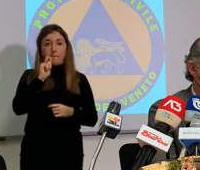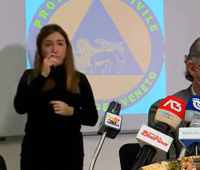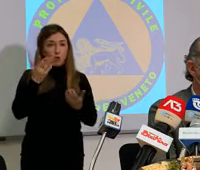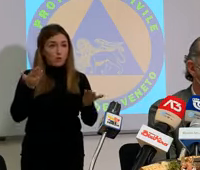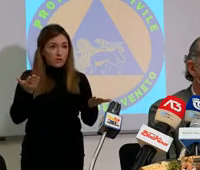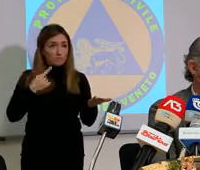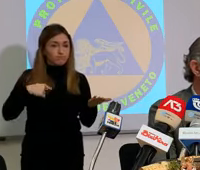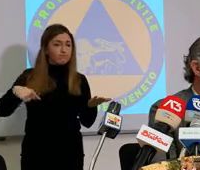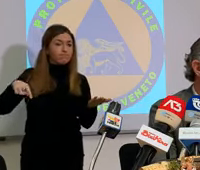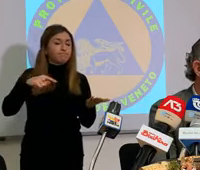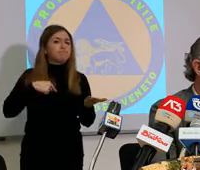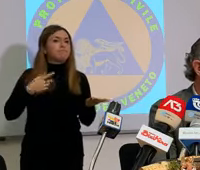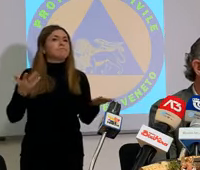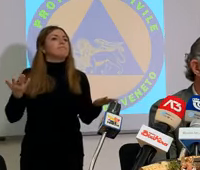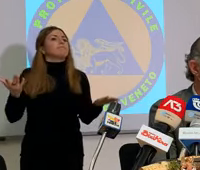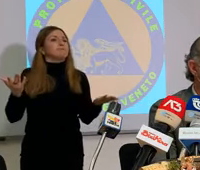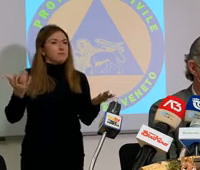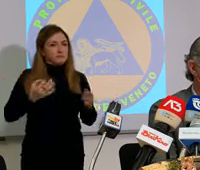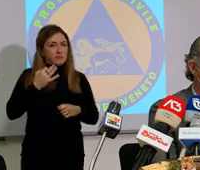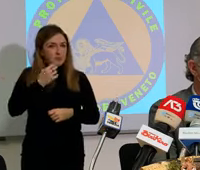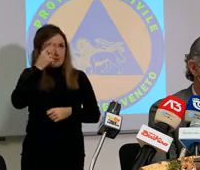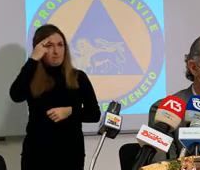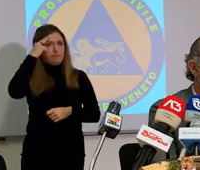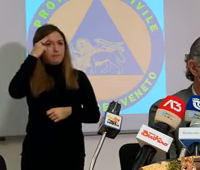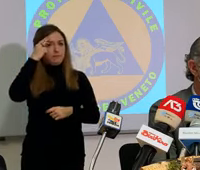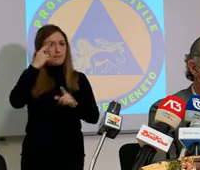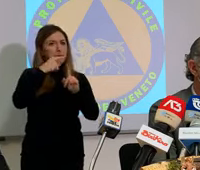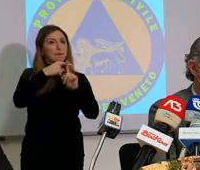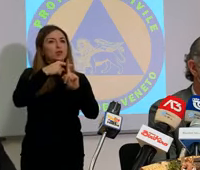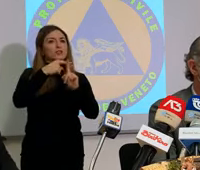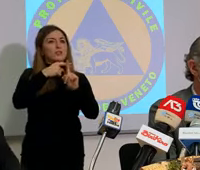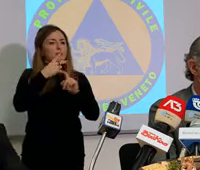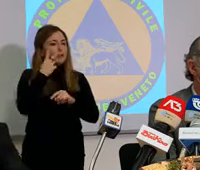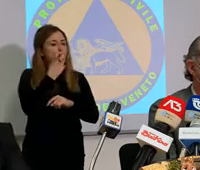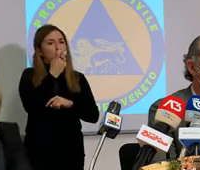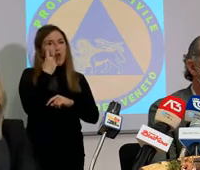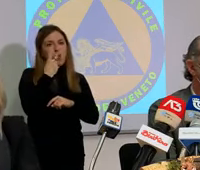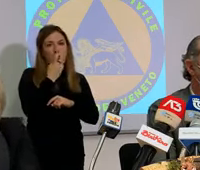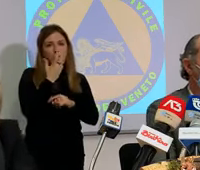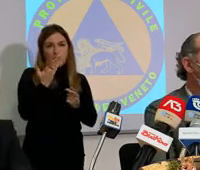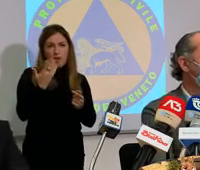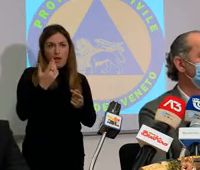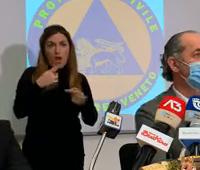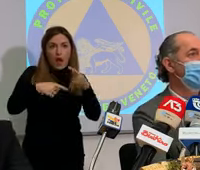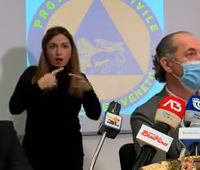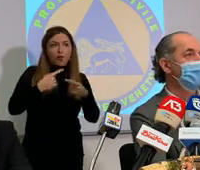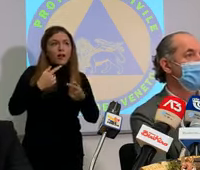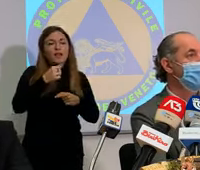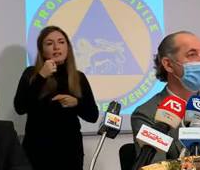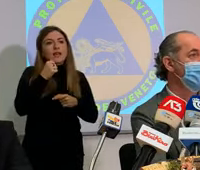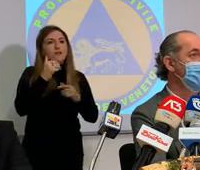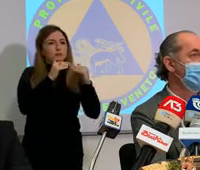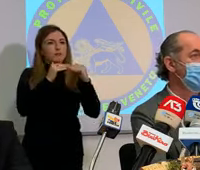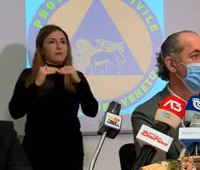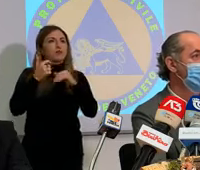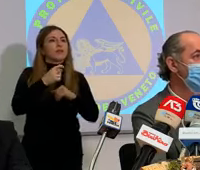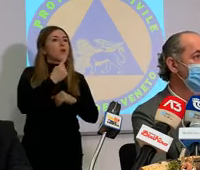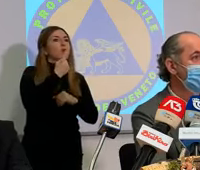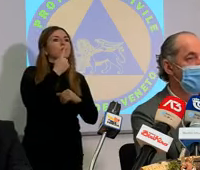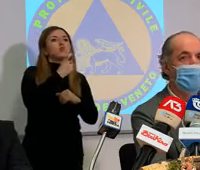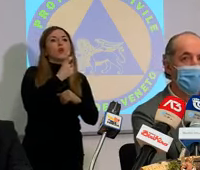diciamo teniamo presente ovviamente i positivi che troviamo anche noi dobbiamo poi standardizzare perché se un giorno ne fai 40.000 un giorno